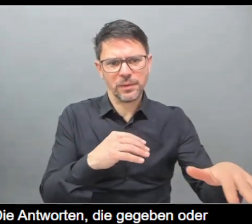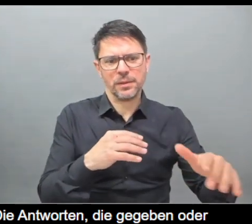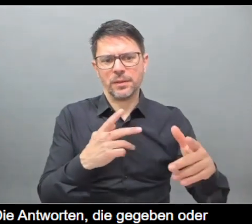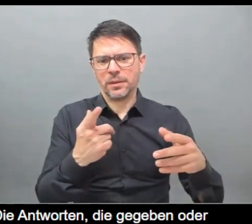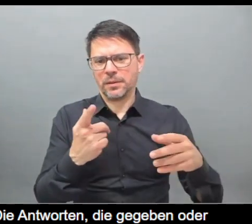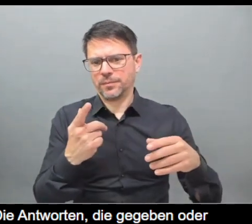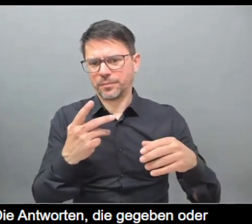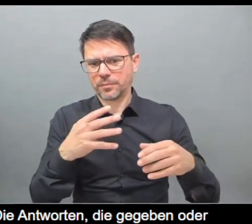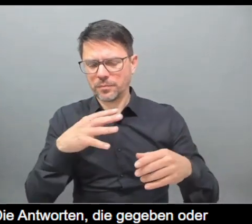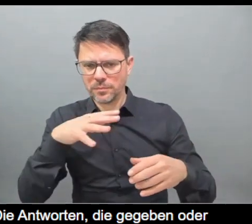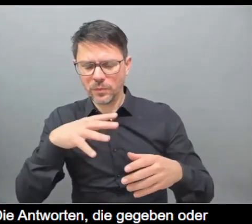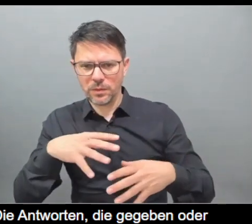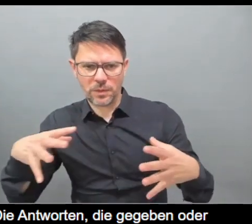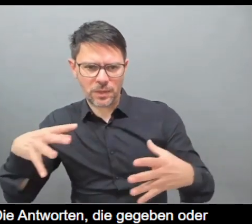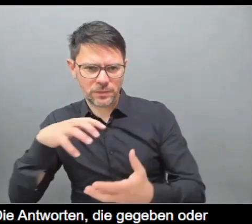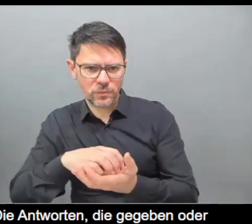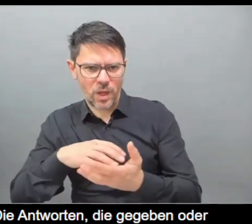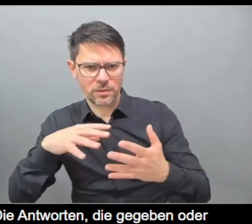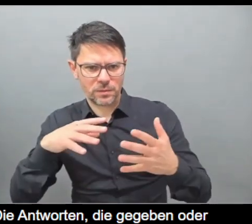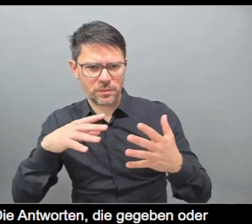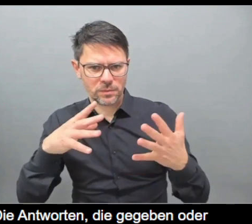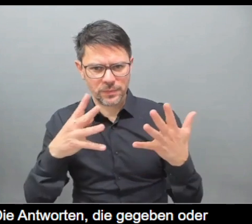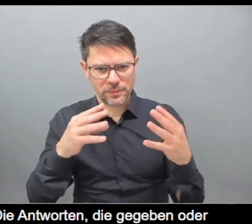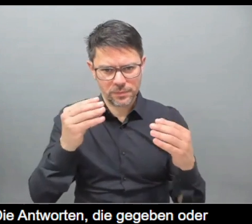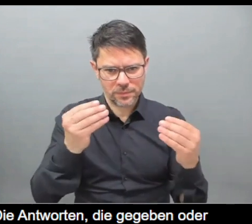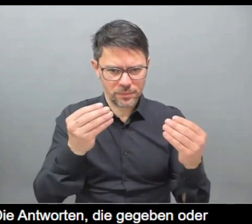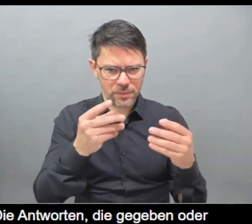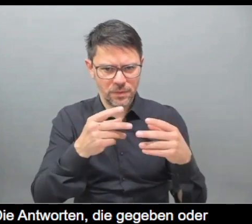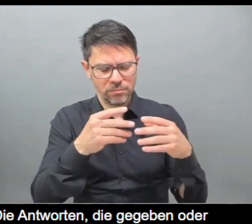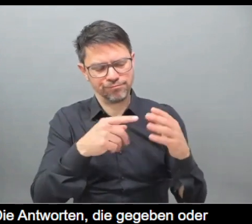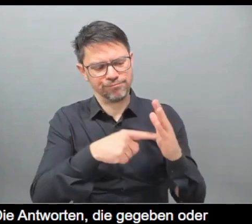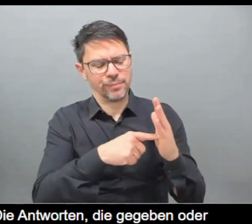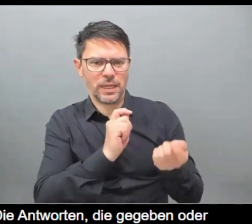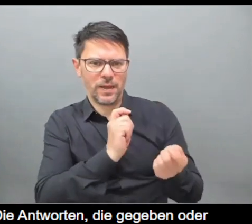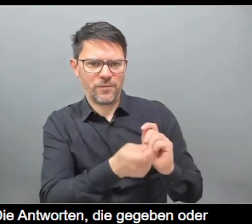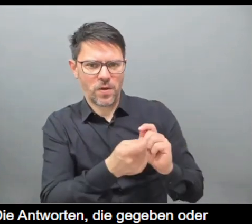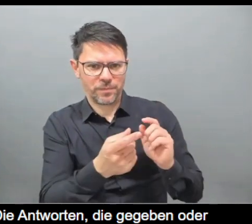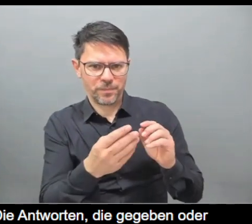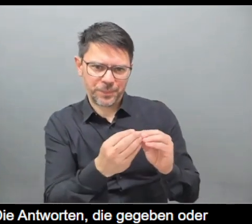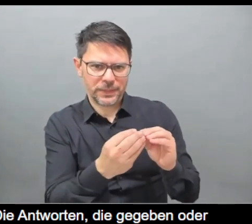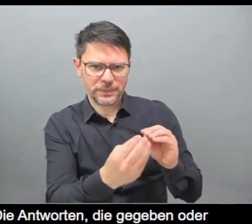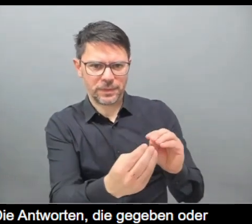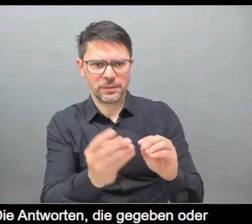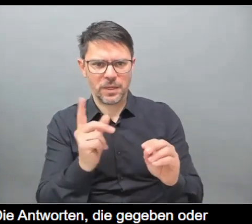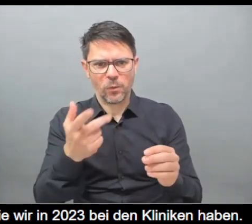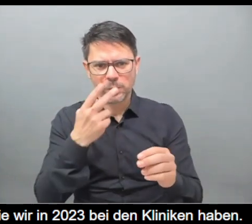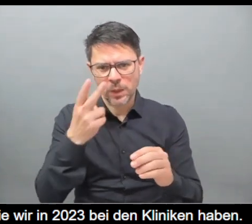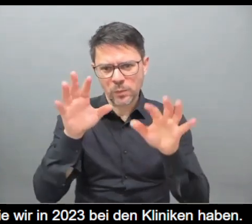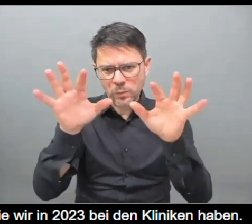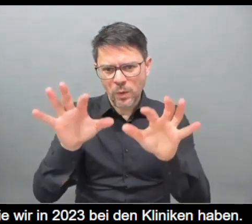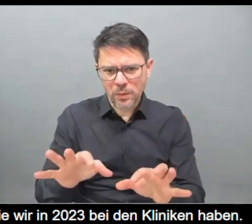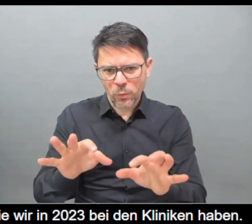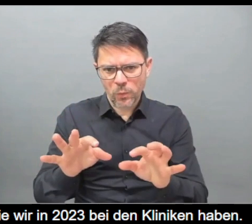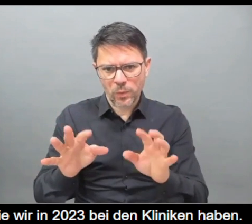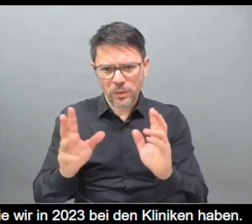Die Geburthilfestationen, ein Thema, mit dem jeder irgendwo vertraut ist. 40 Prozent aller